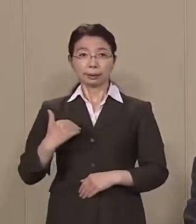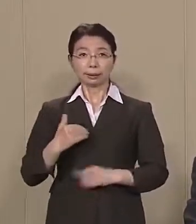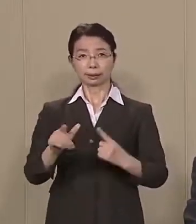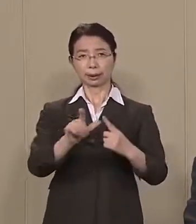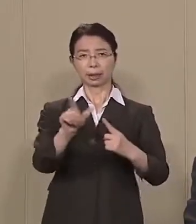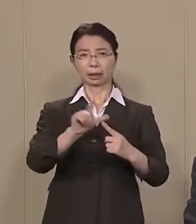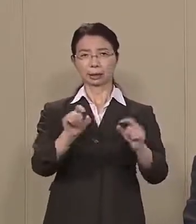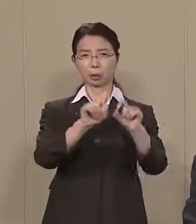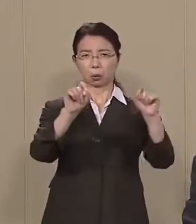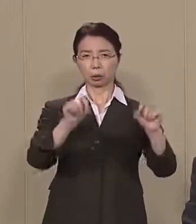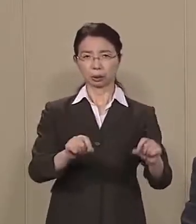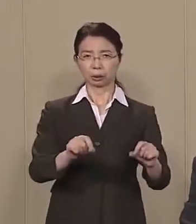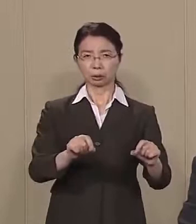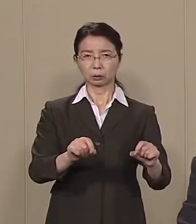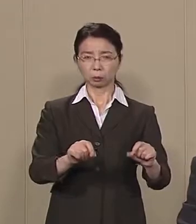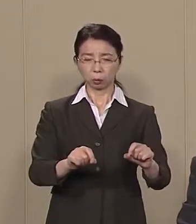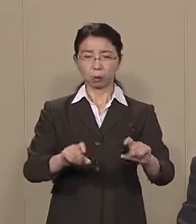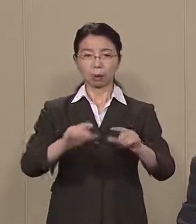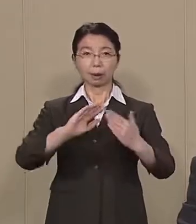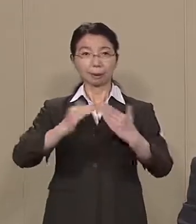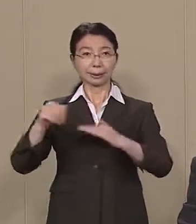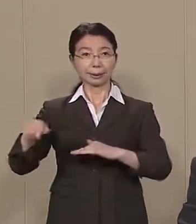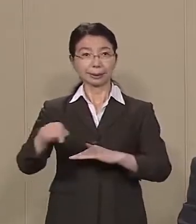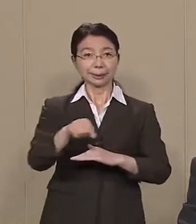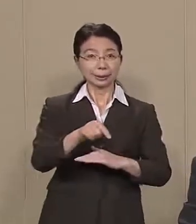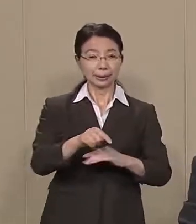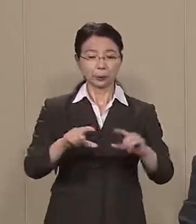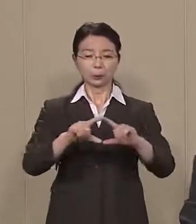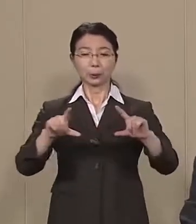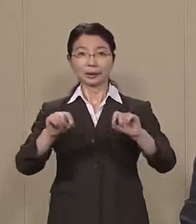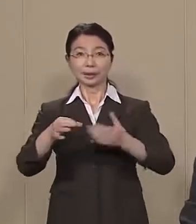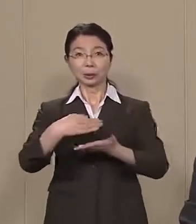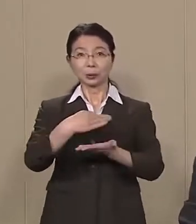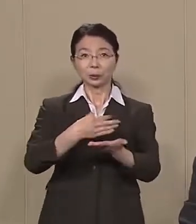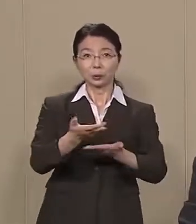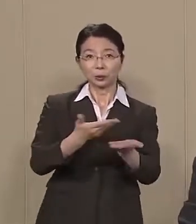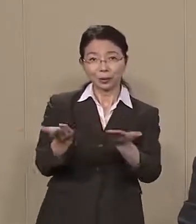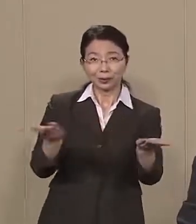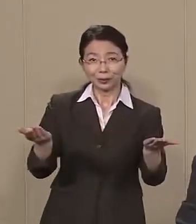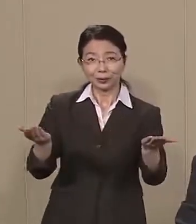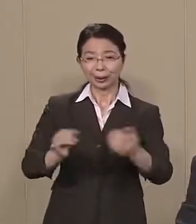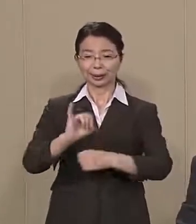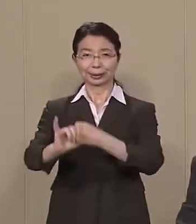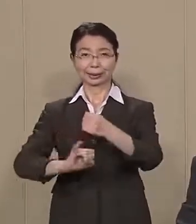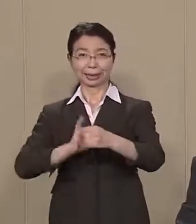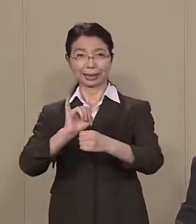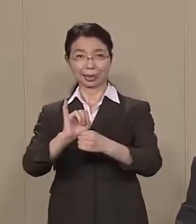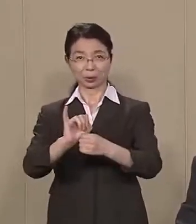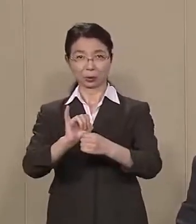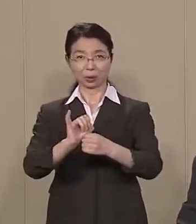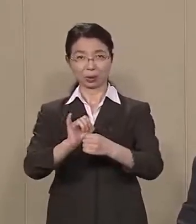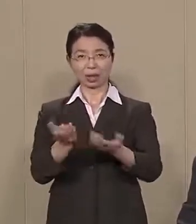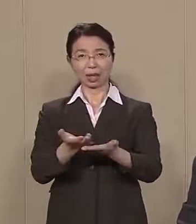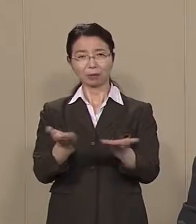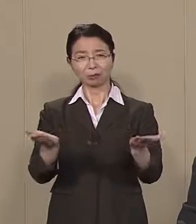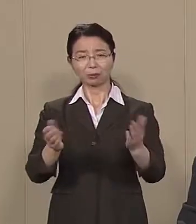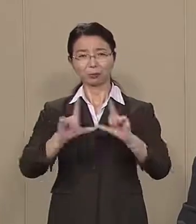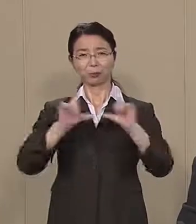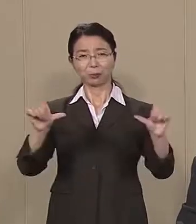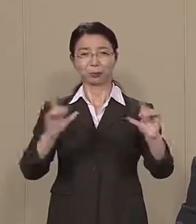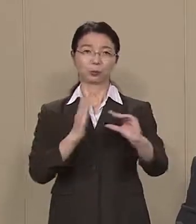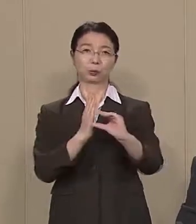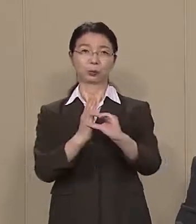nhk の問題を外底尾岱沼でのシール配りやインターネットを通じて多くの方々に訴えてい